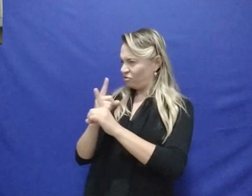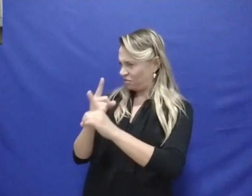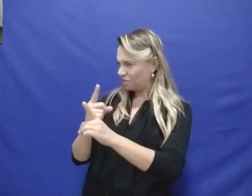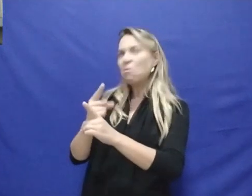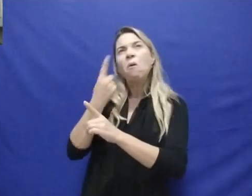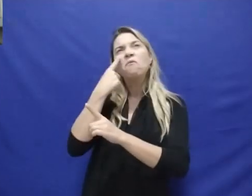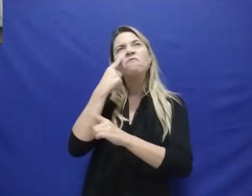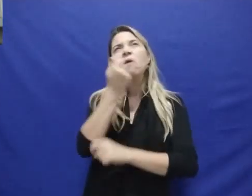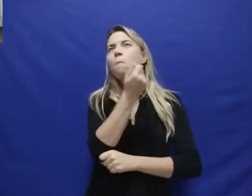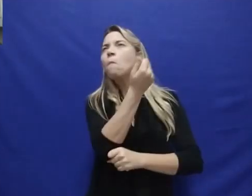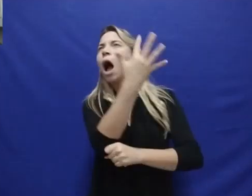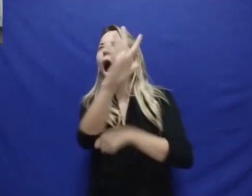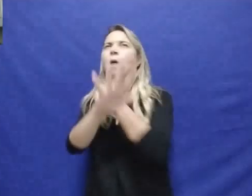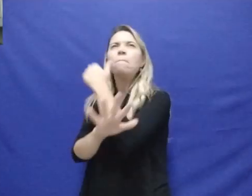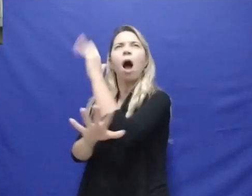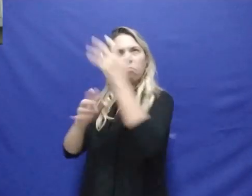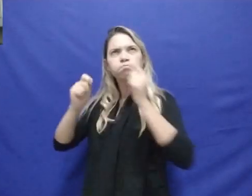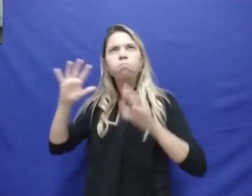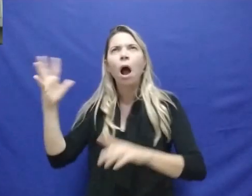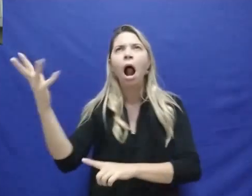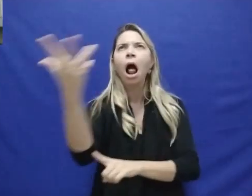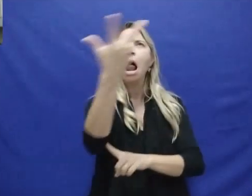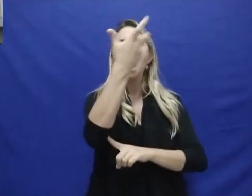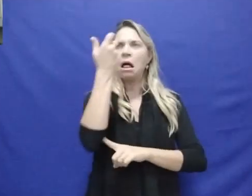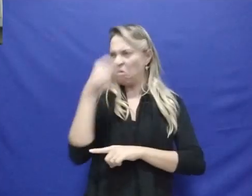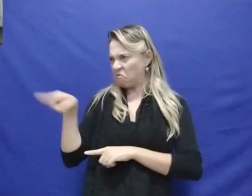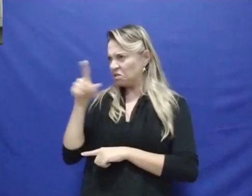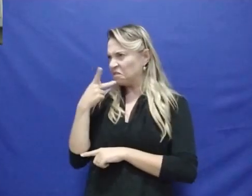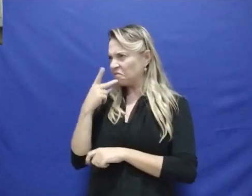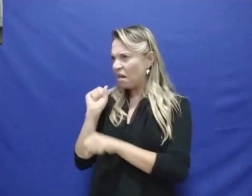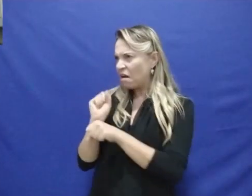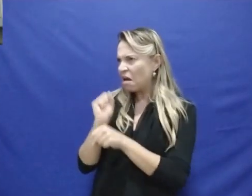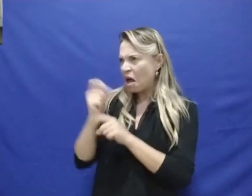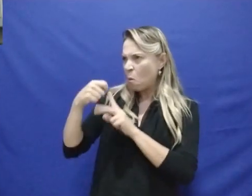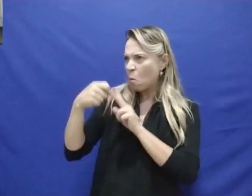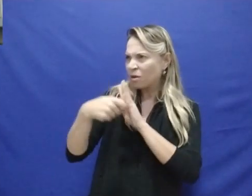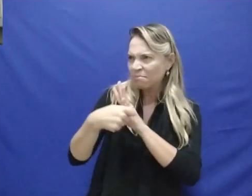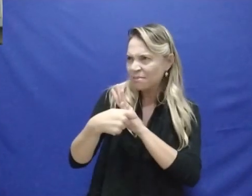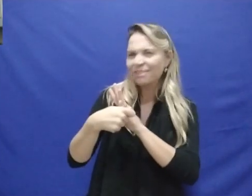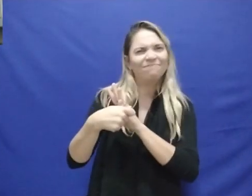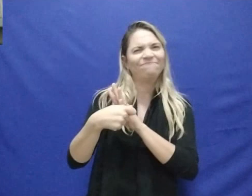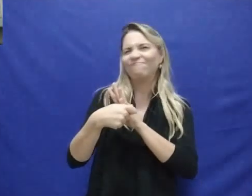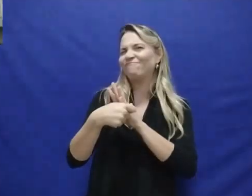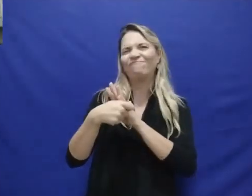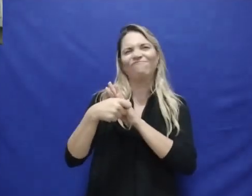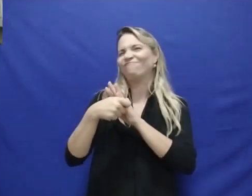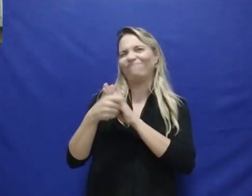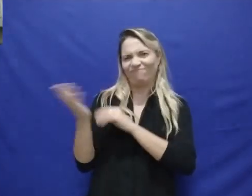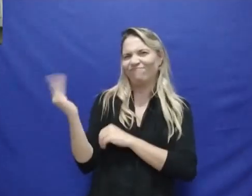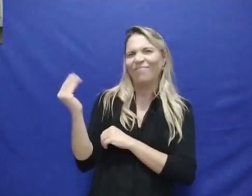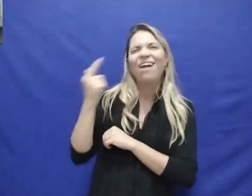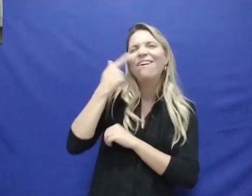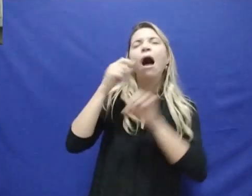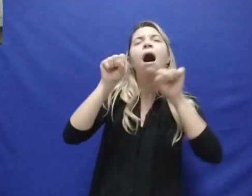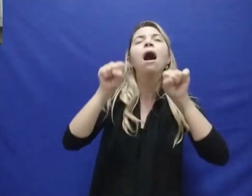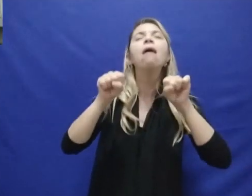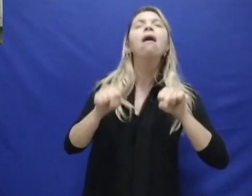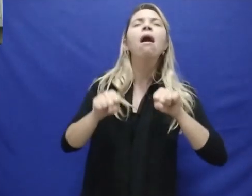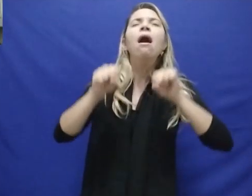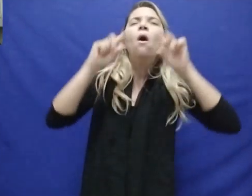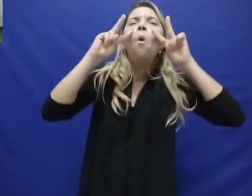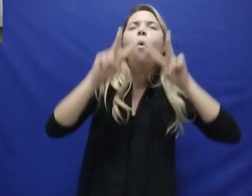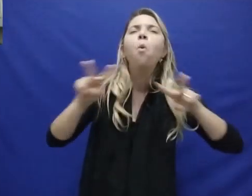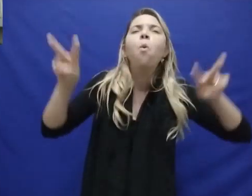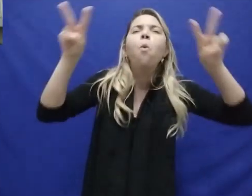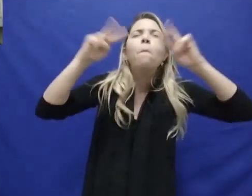ceifa? Eu, porém, vos digo, erguei os olhos e vede os campos, pois já branquejam para a